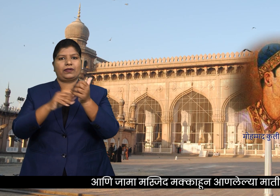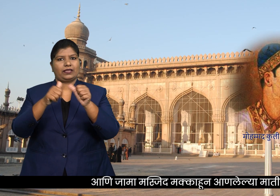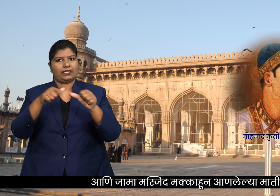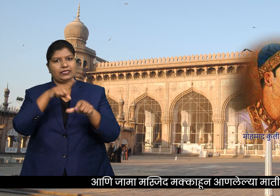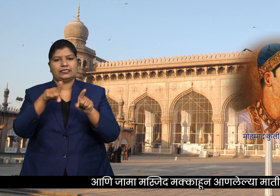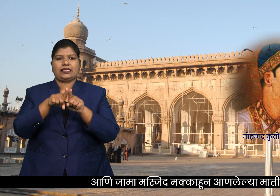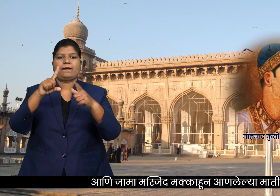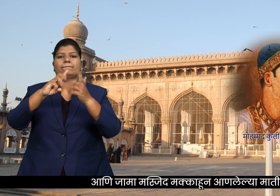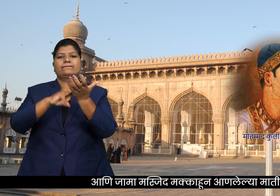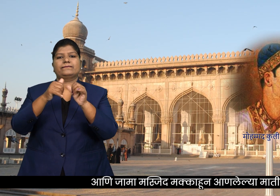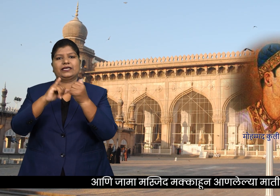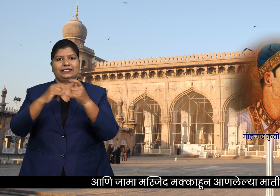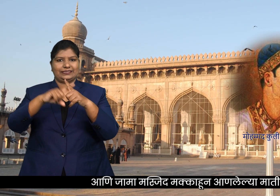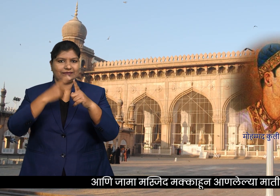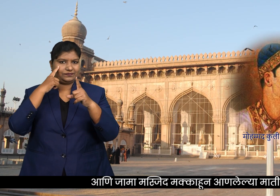मातीच्या